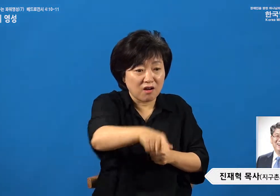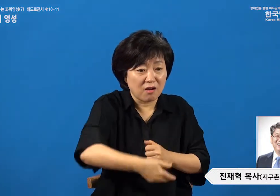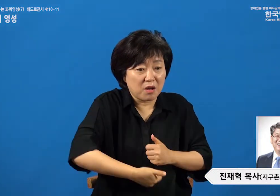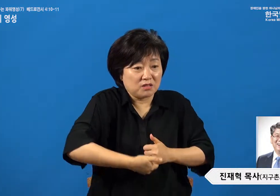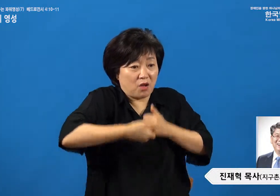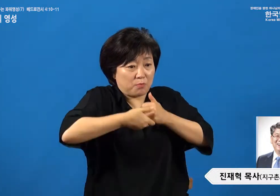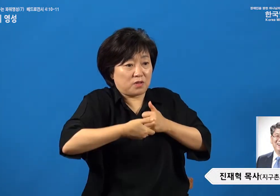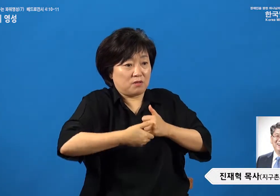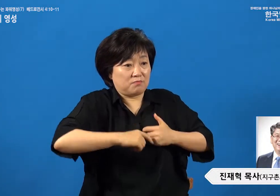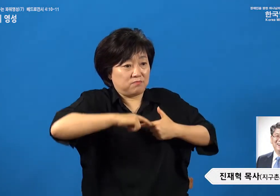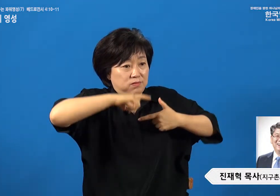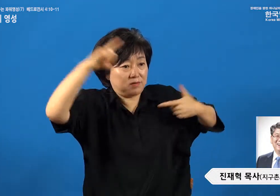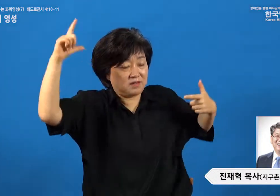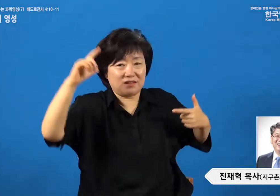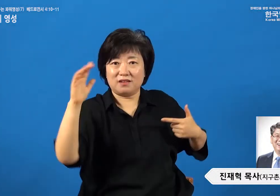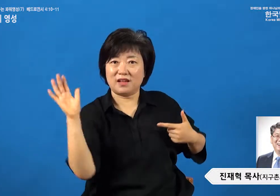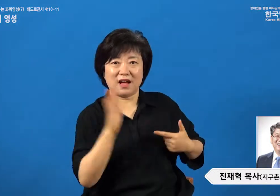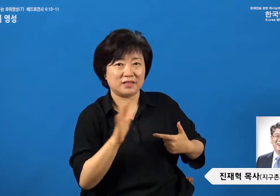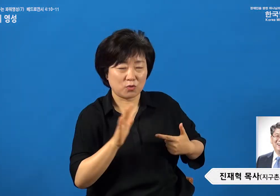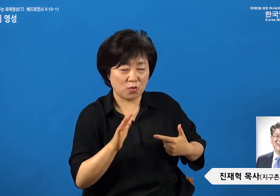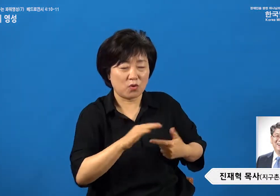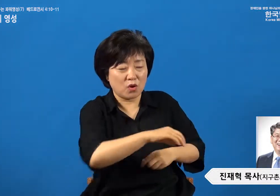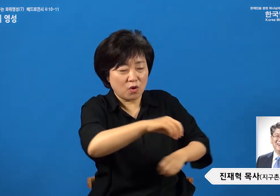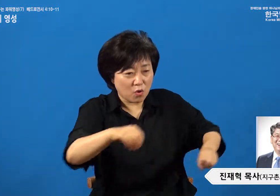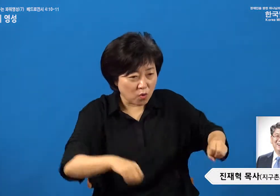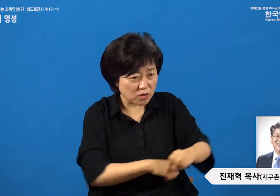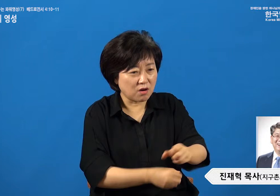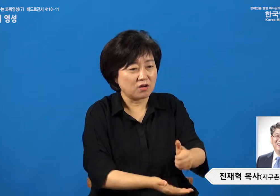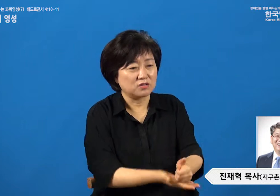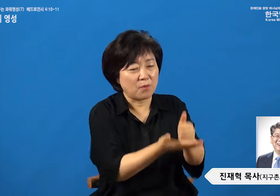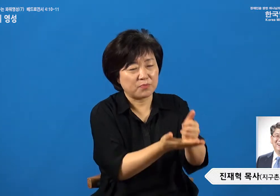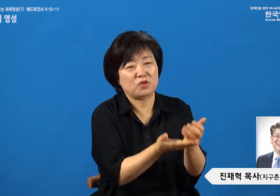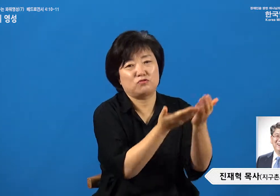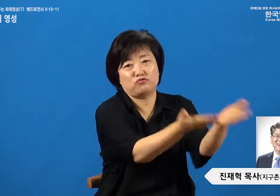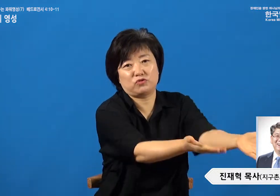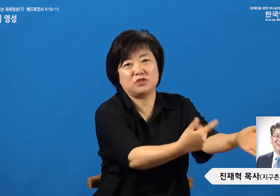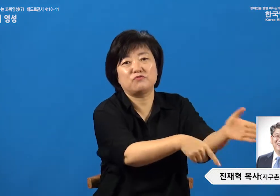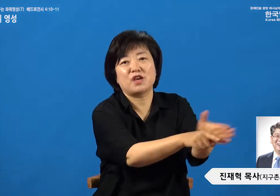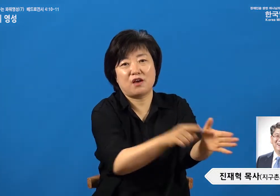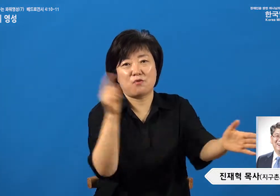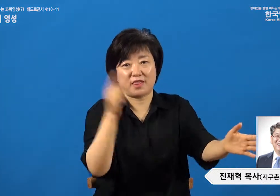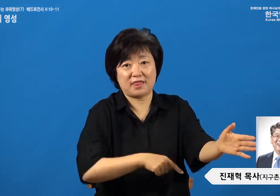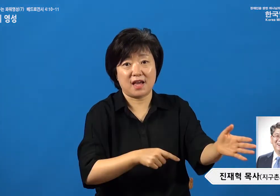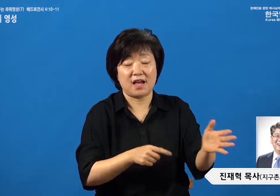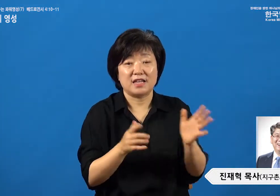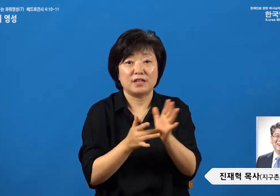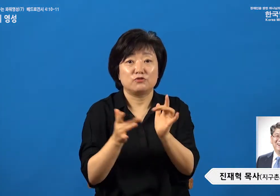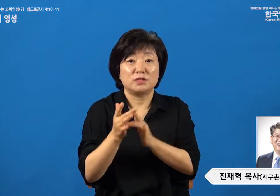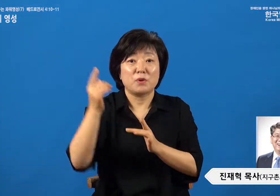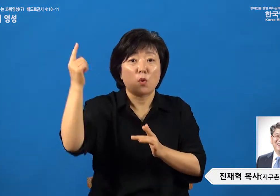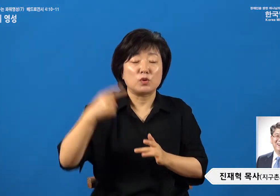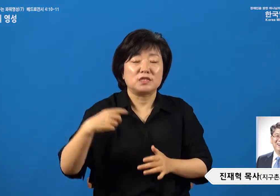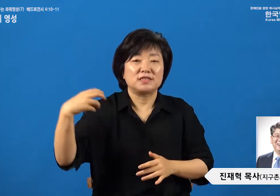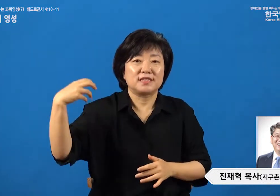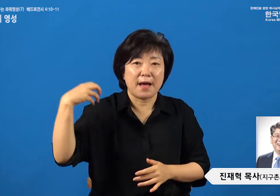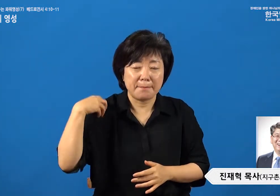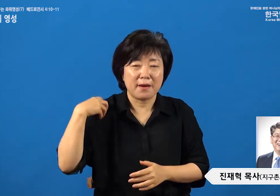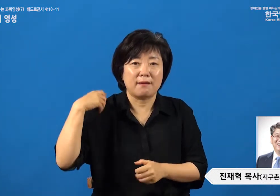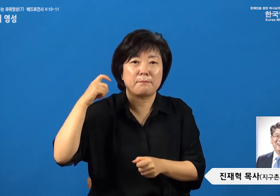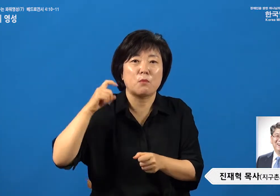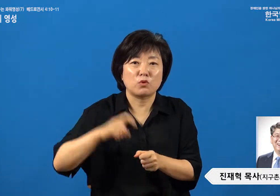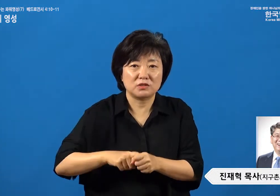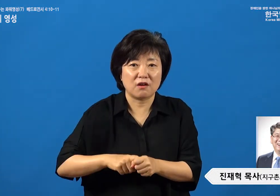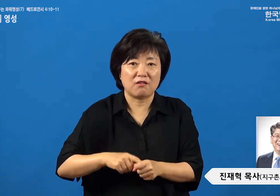것이 아니라 섬기려 왔다. 예수 그리스도께서 이 땅에 오신 사명, 목적,